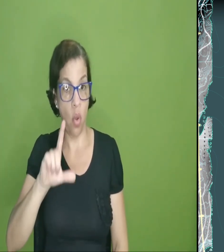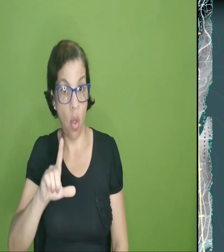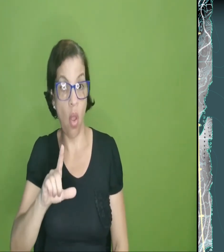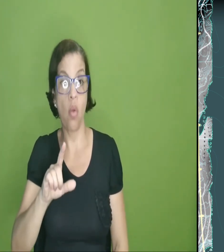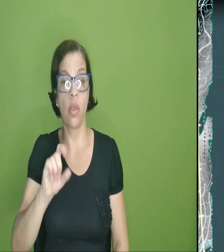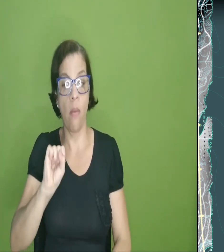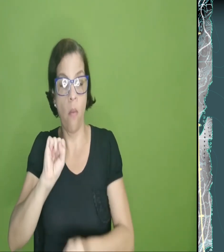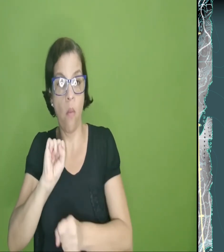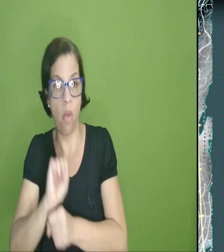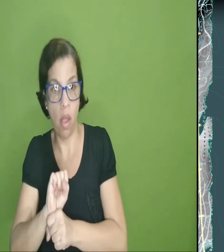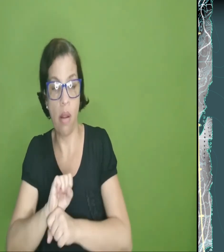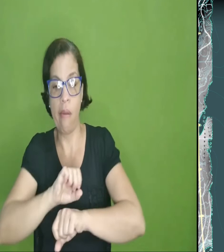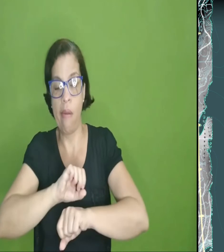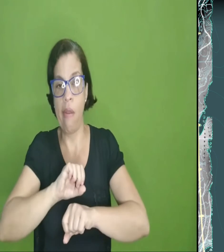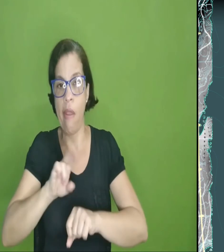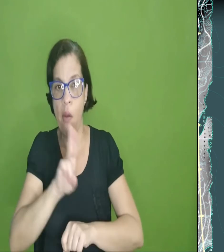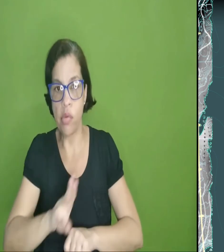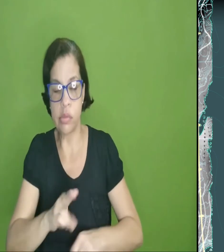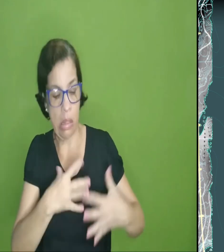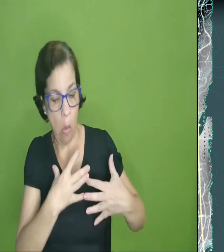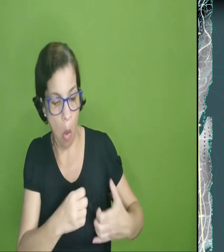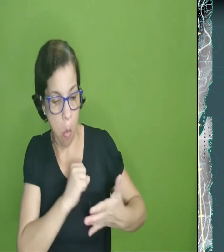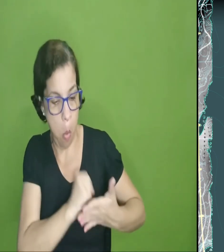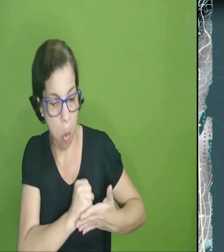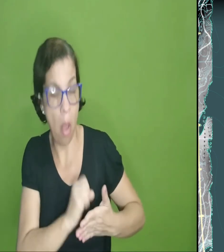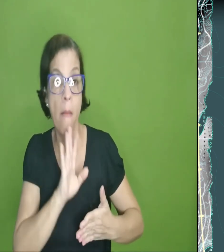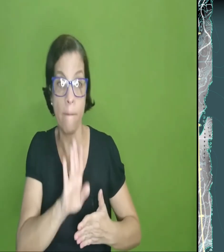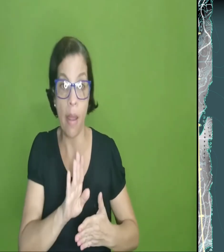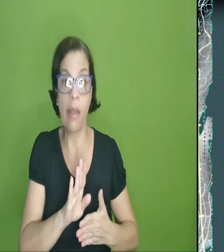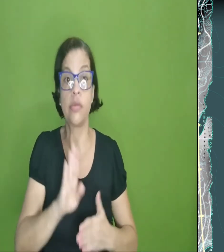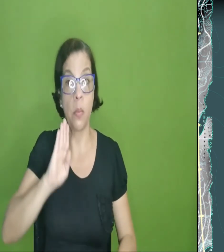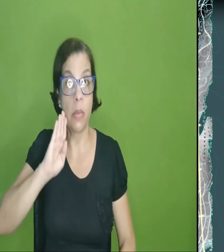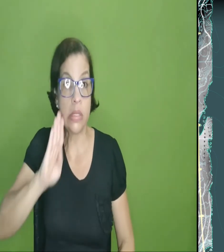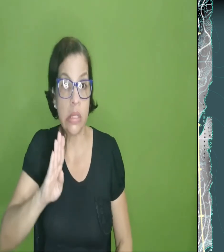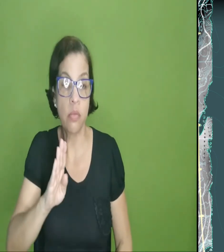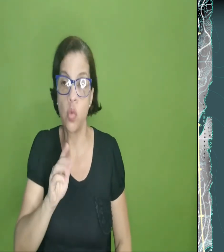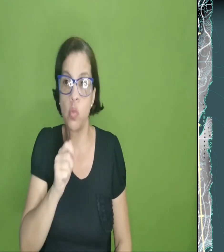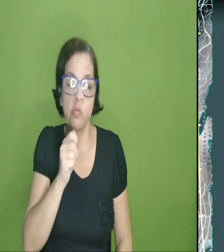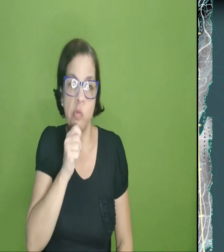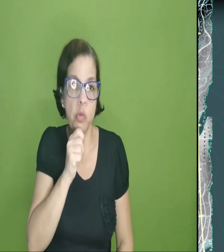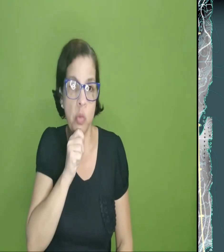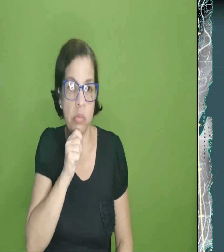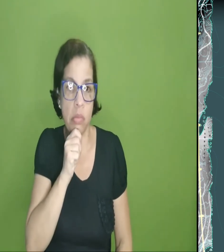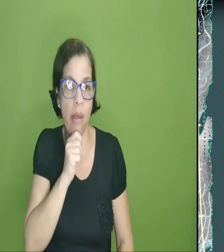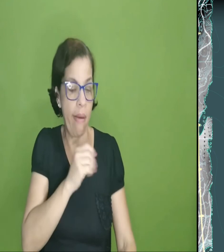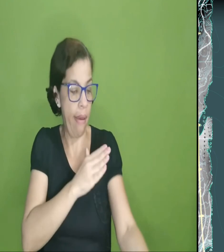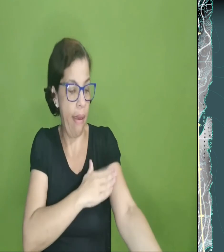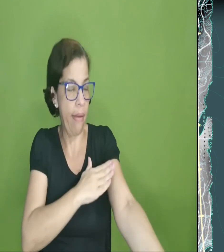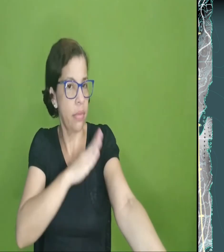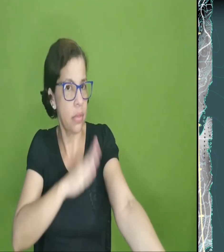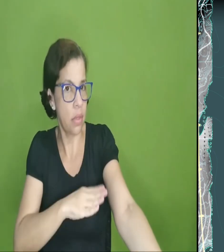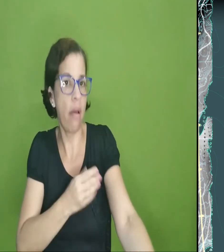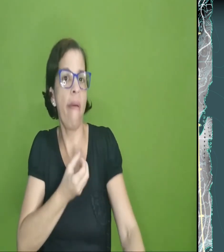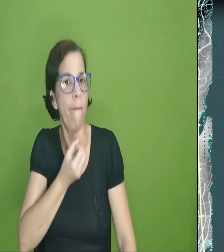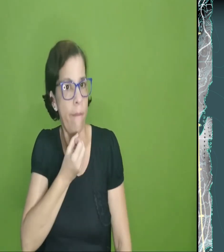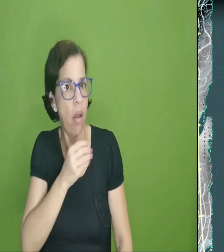em várias arritmias cardíacas, mas que, a princípio, não causa hipotensão. Isso é uma grande vantagem, não